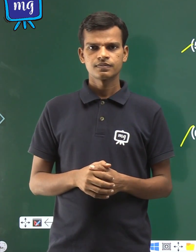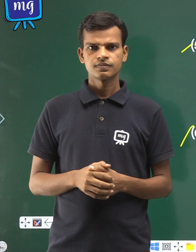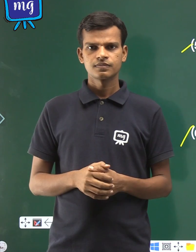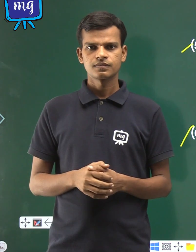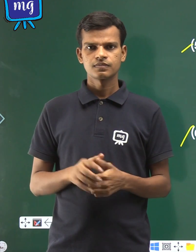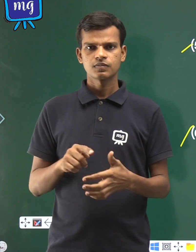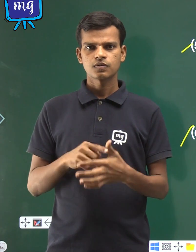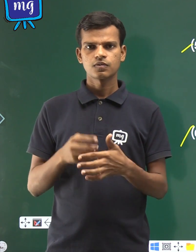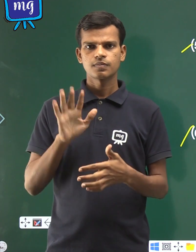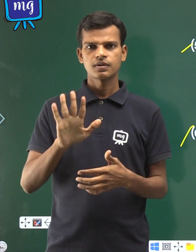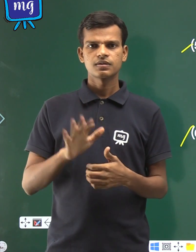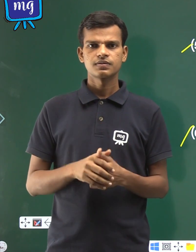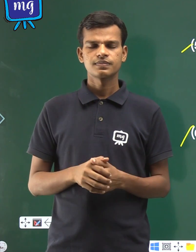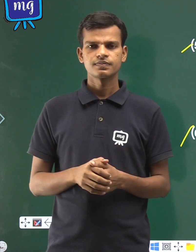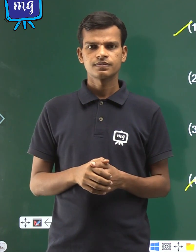कौन 5